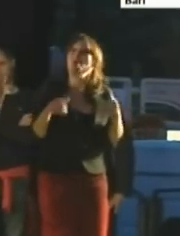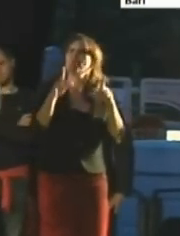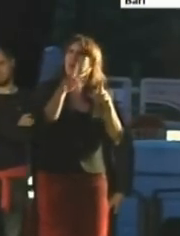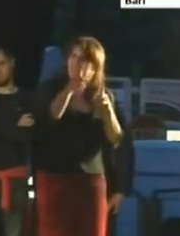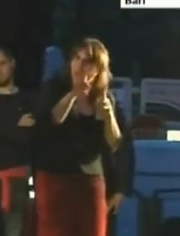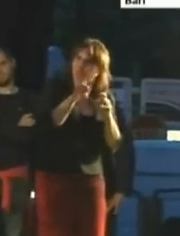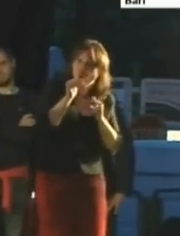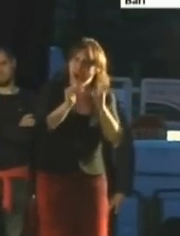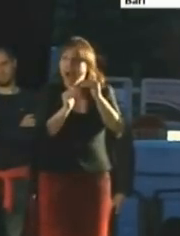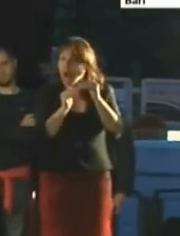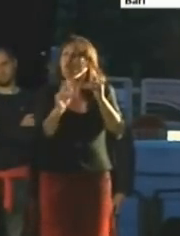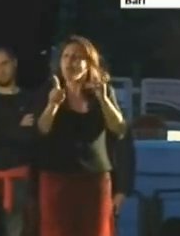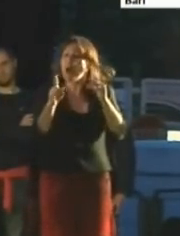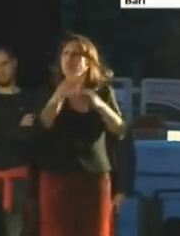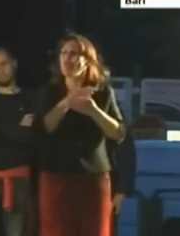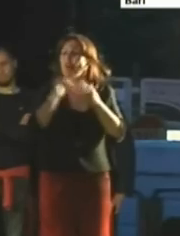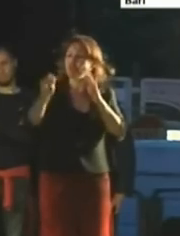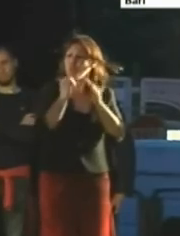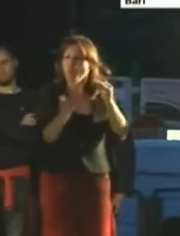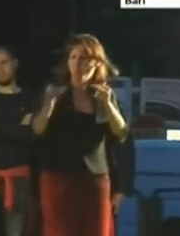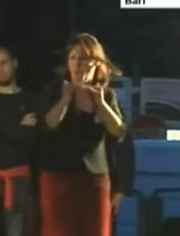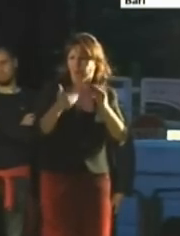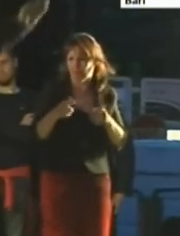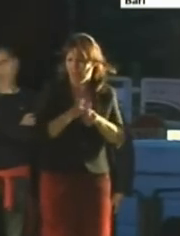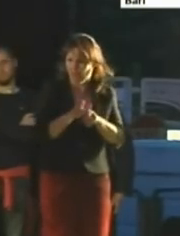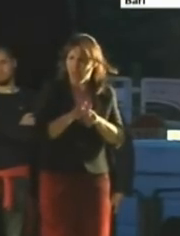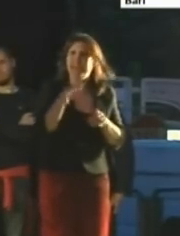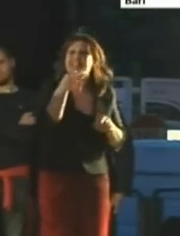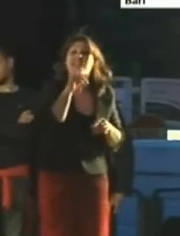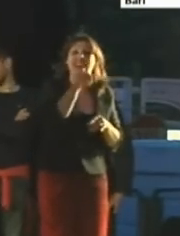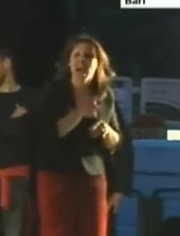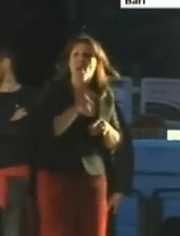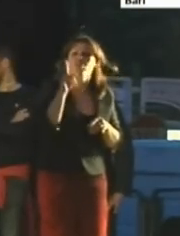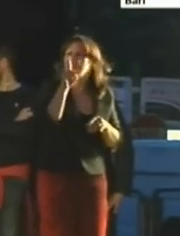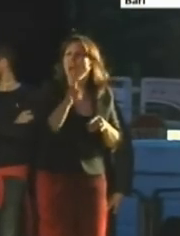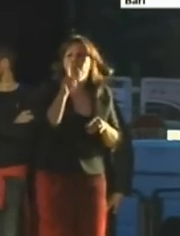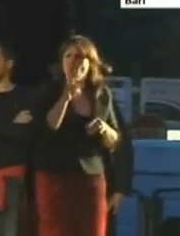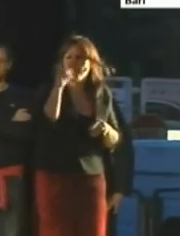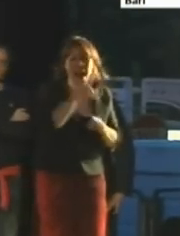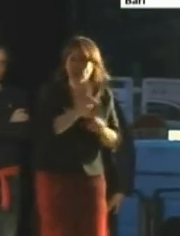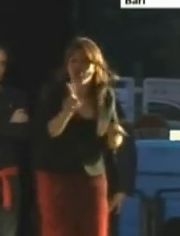non è detto che il debito sia un male. È un male quando è tenuto dalle banche straniere.